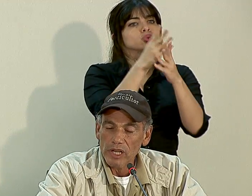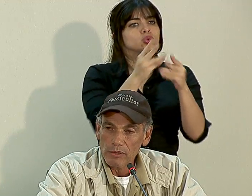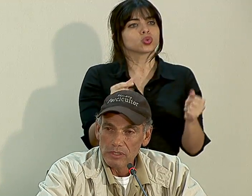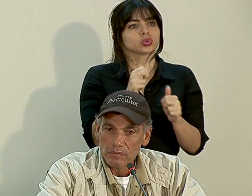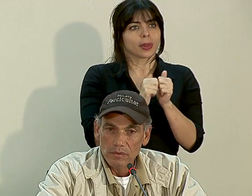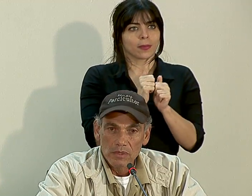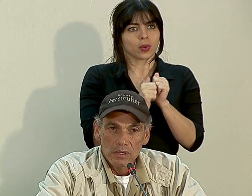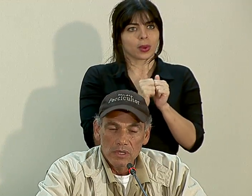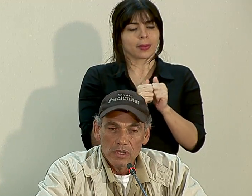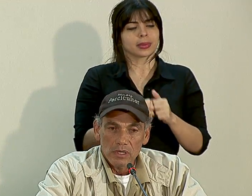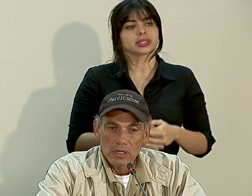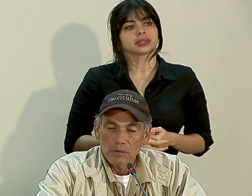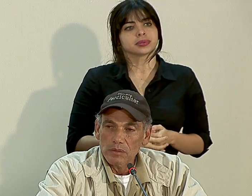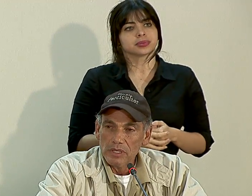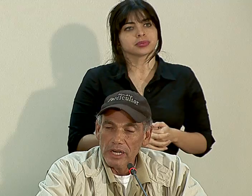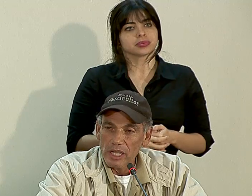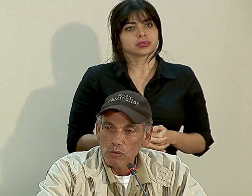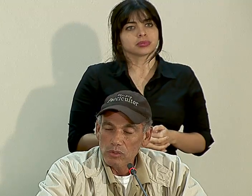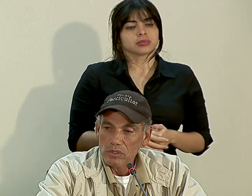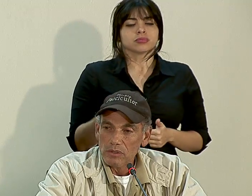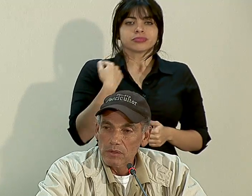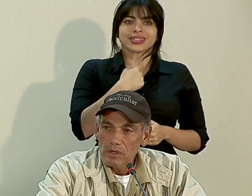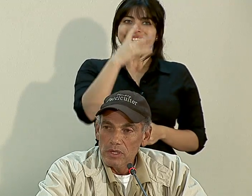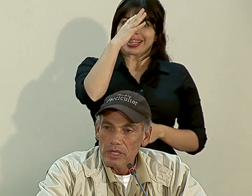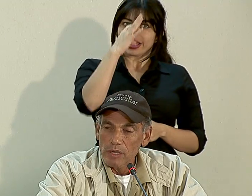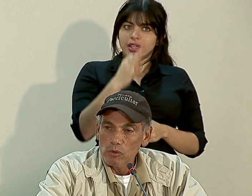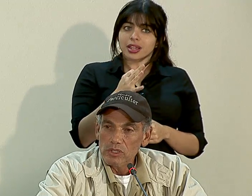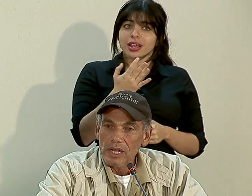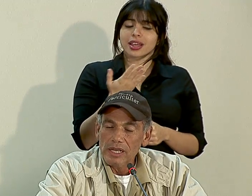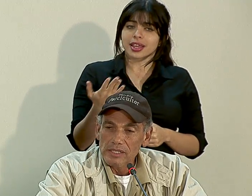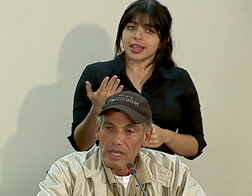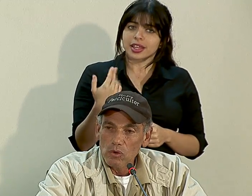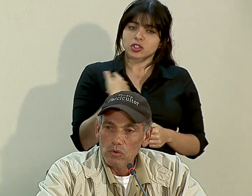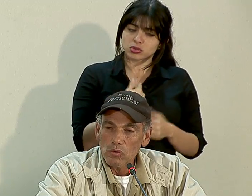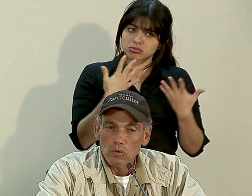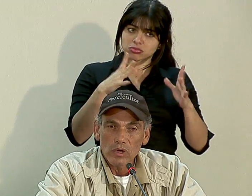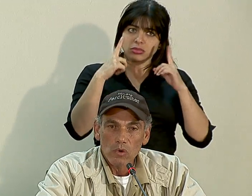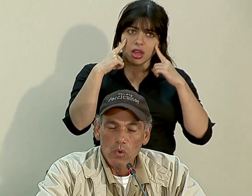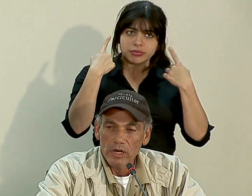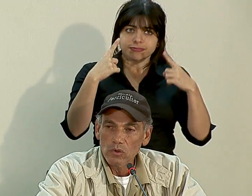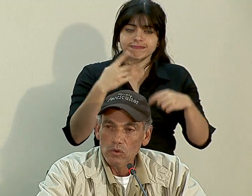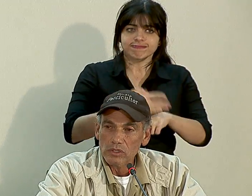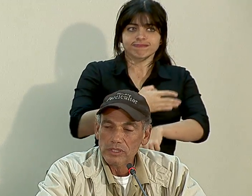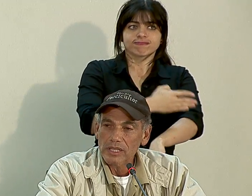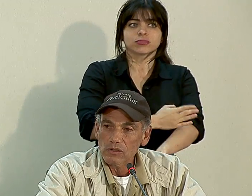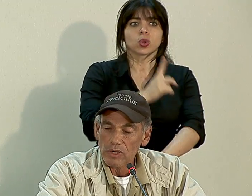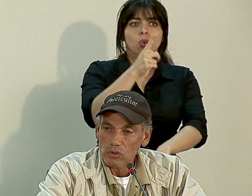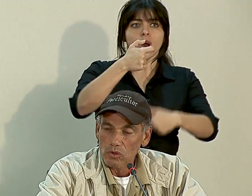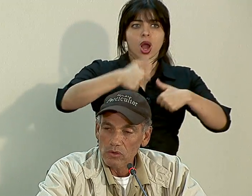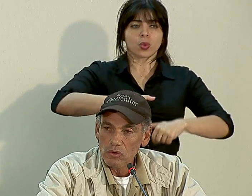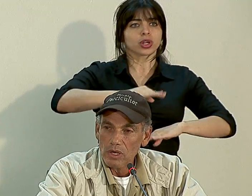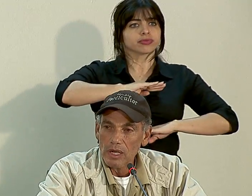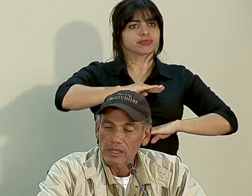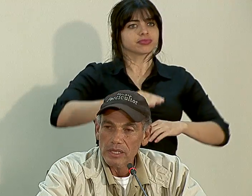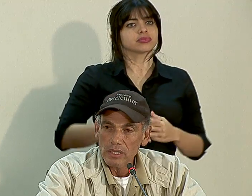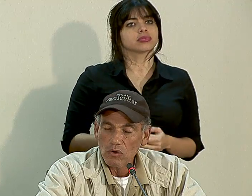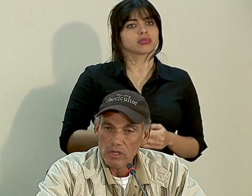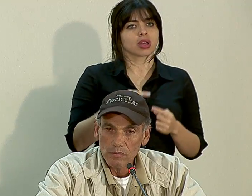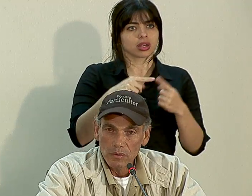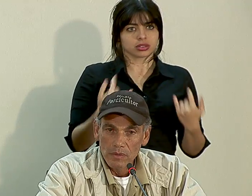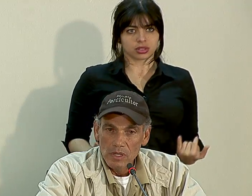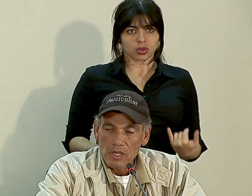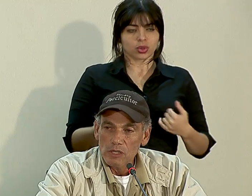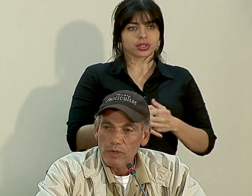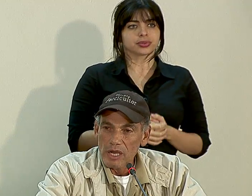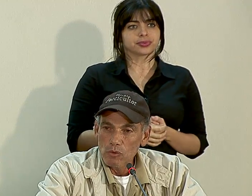los problemas. Creemos que hemos alcanzado un acuerdo satisfactorio al día de